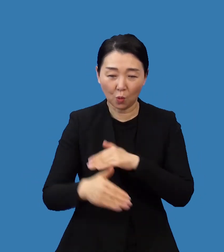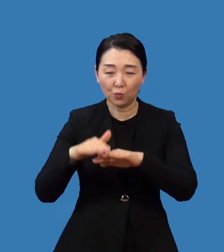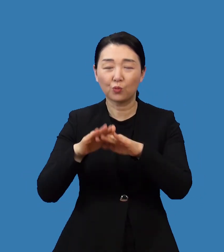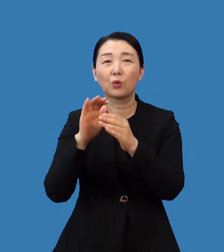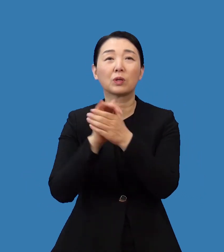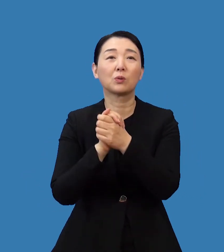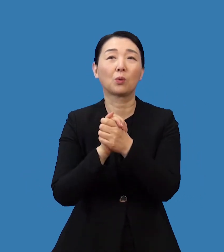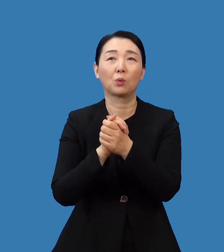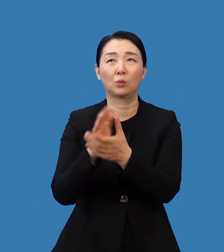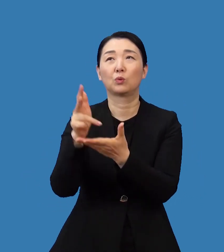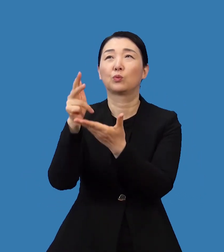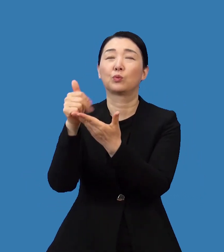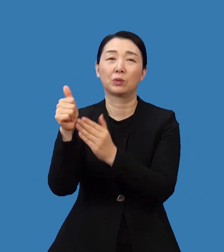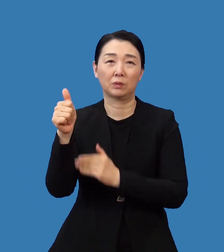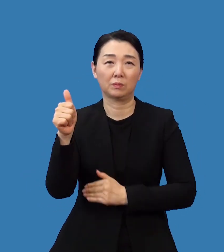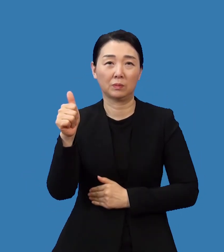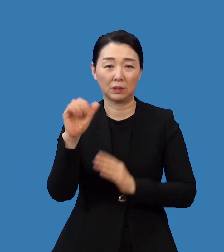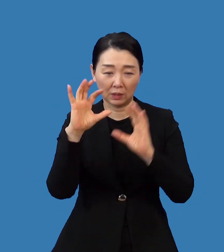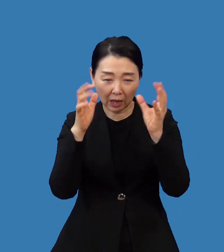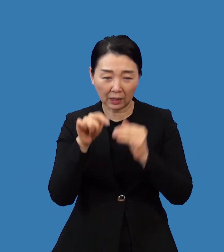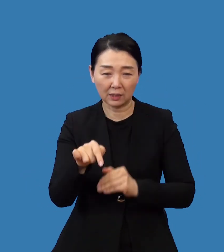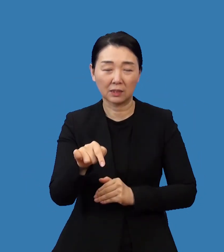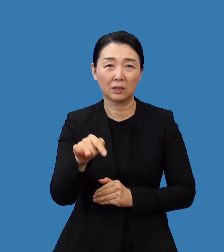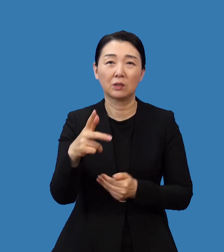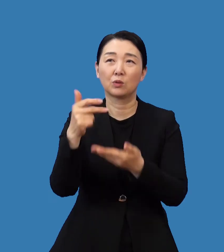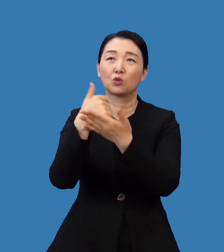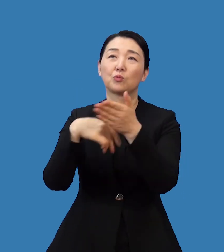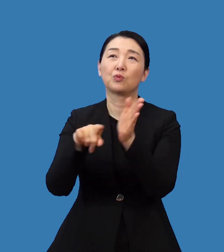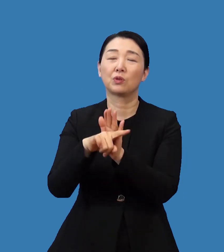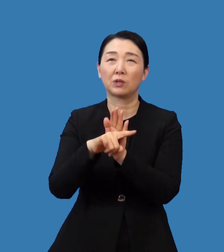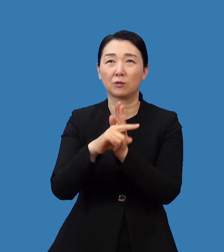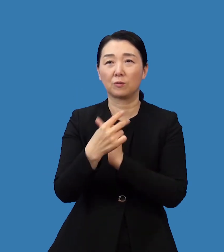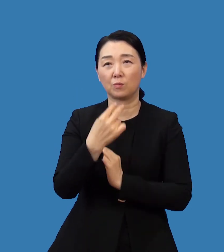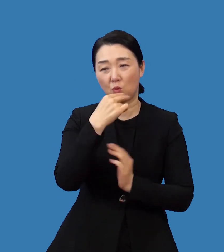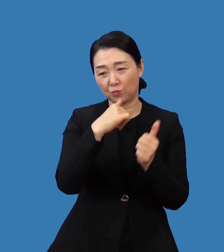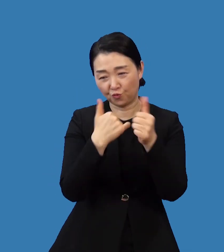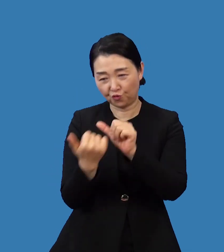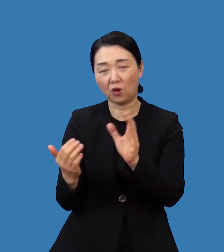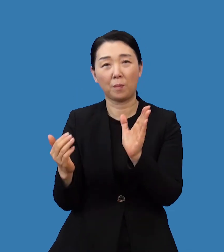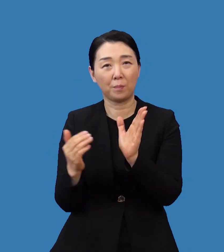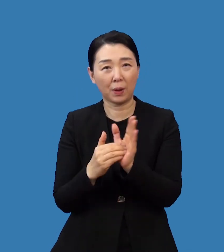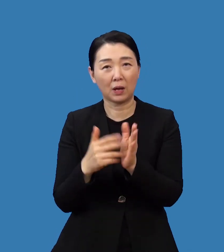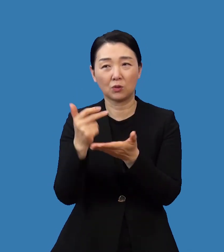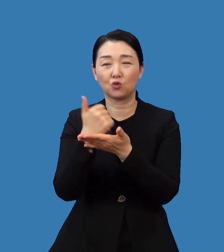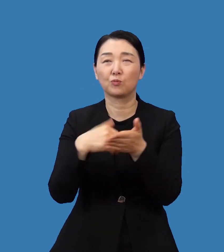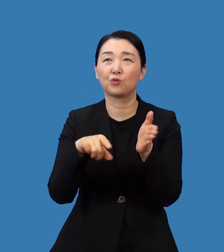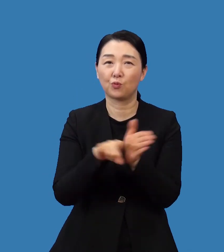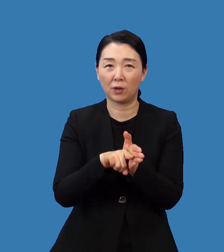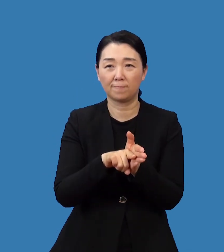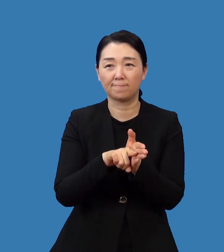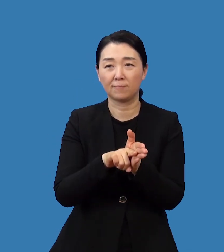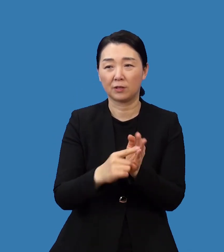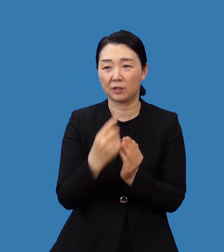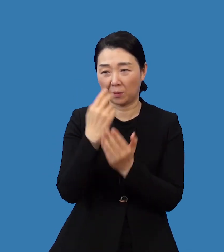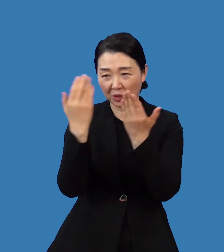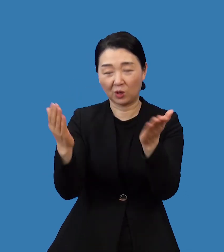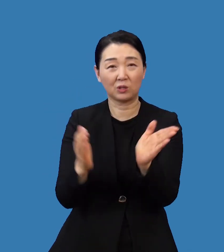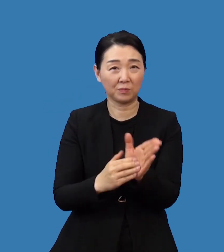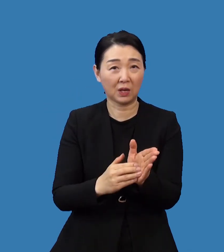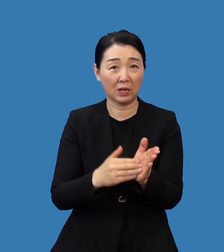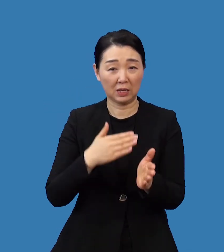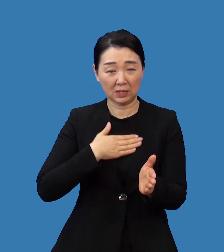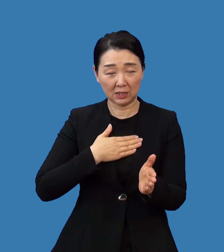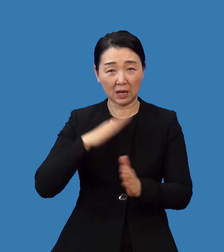주님, 이 아기들은 주님을 위해 목숨을 바치고 주님을 위해 생명을 드렸습니다. 제가